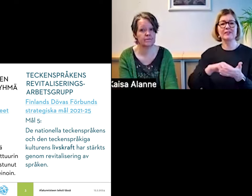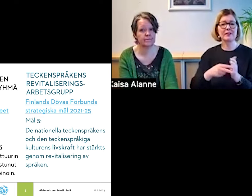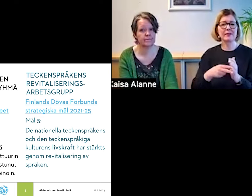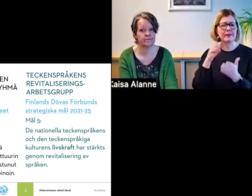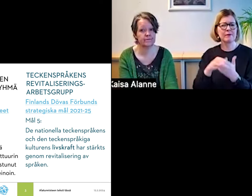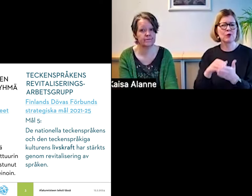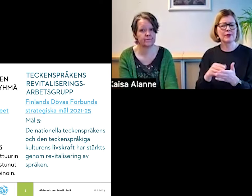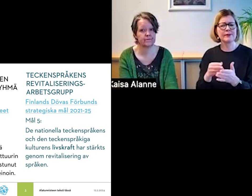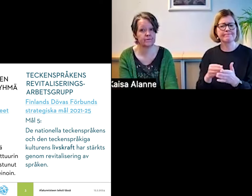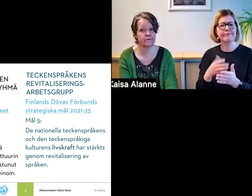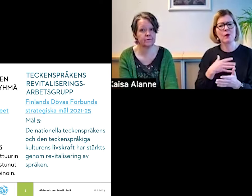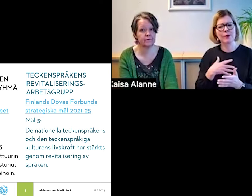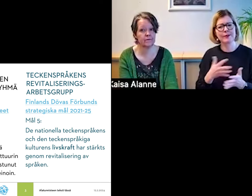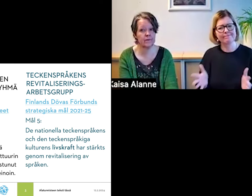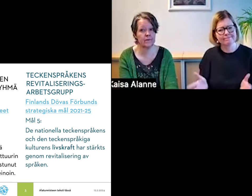Ja tästä syystä